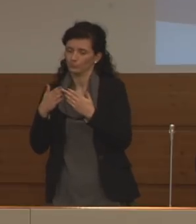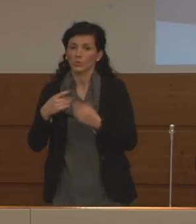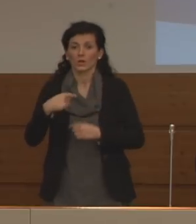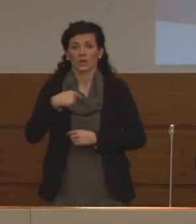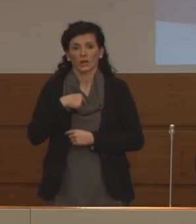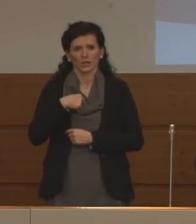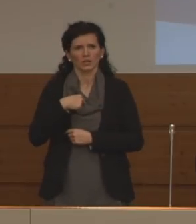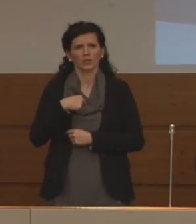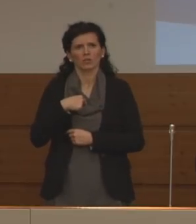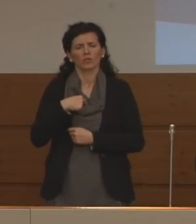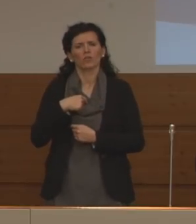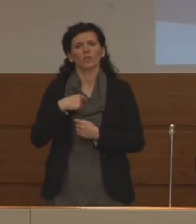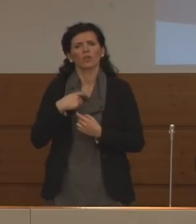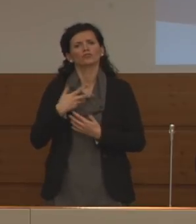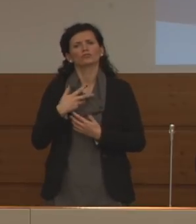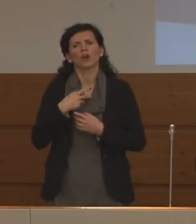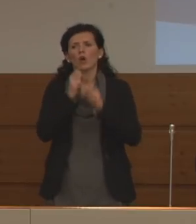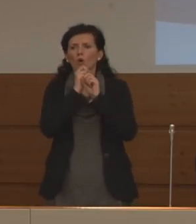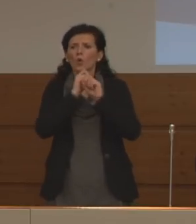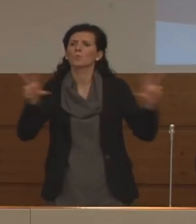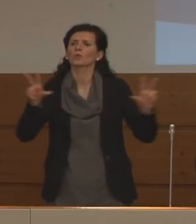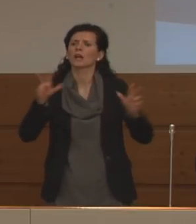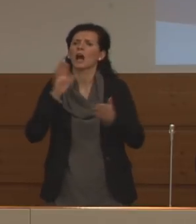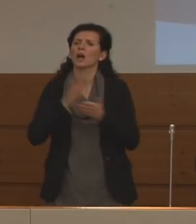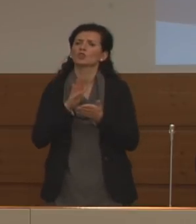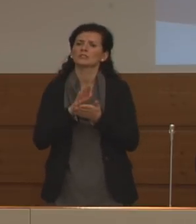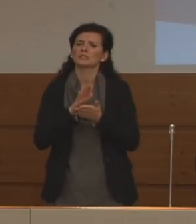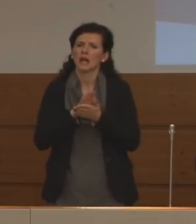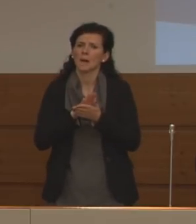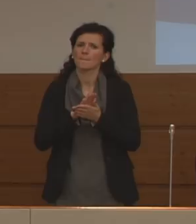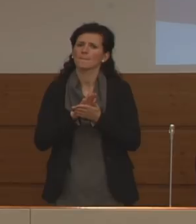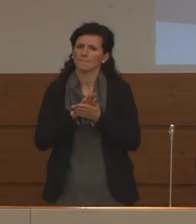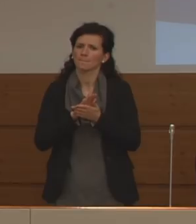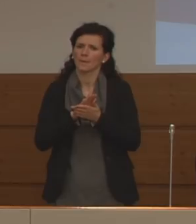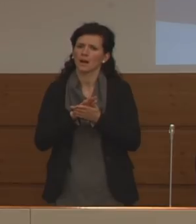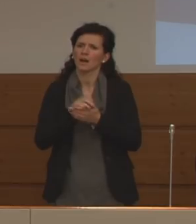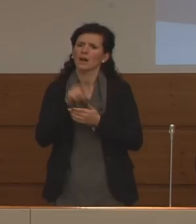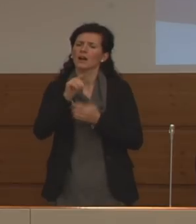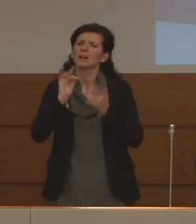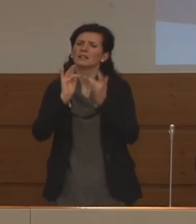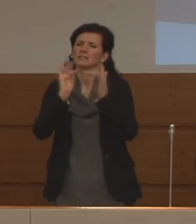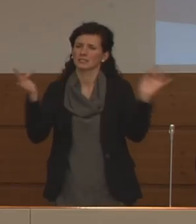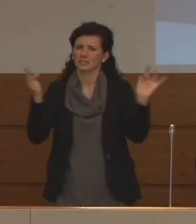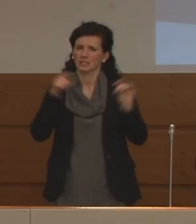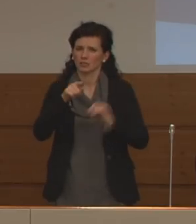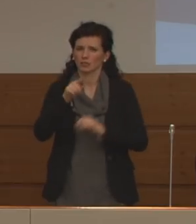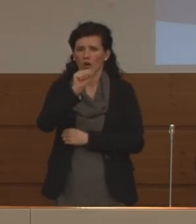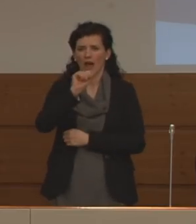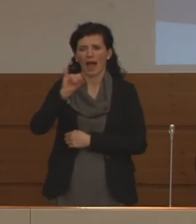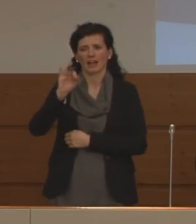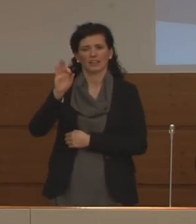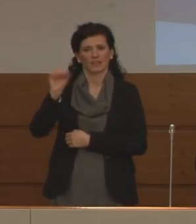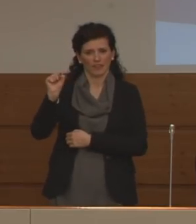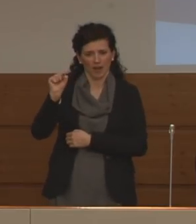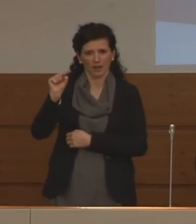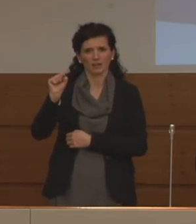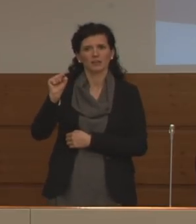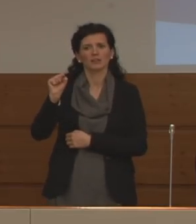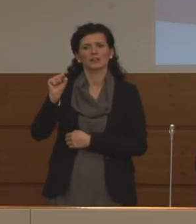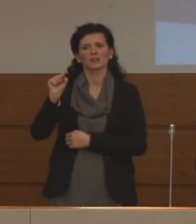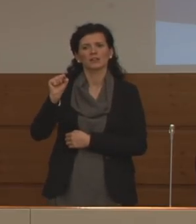condiviso comunicato stampa presente sul sito dell'aifa che